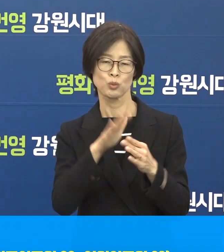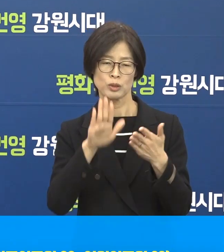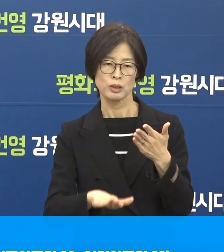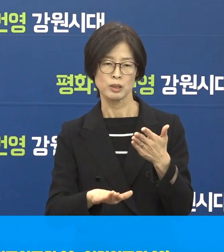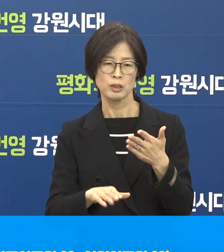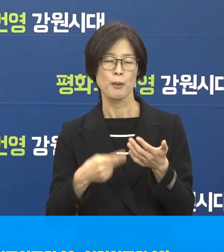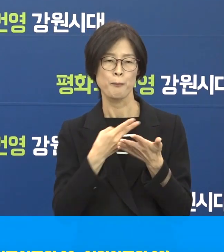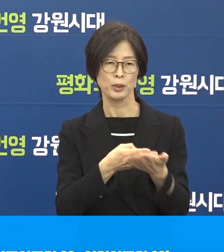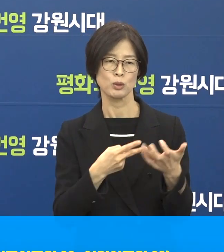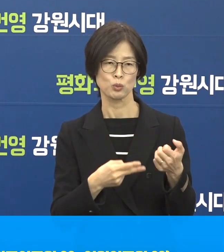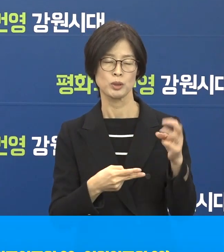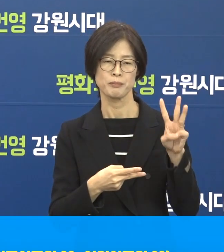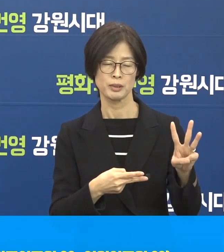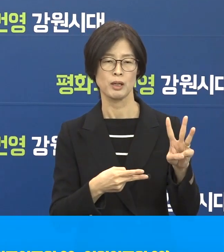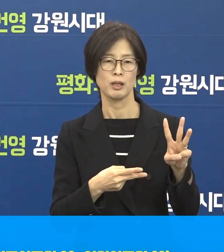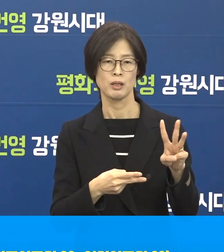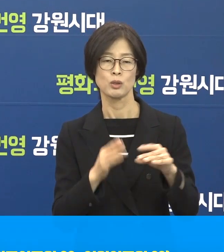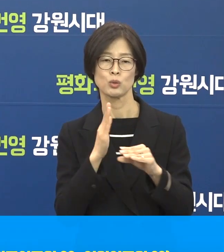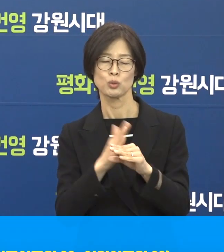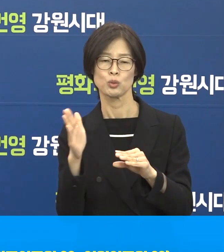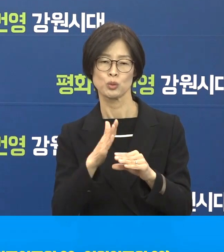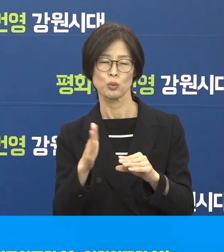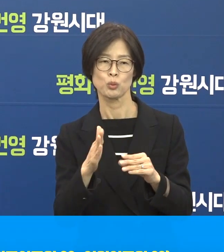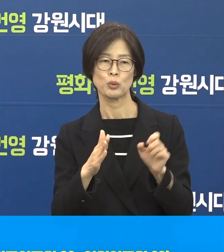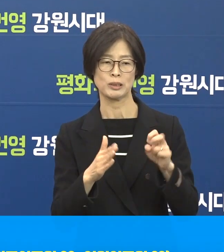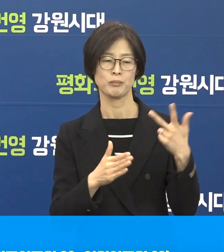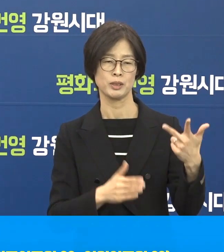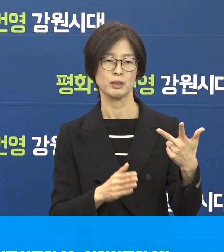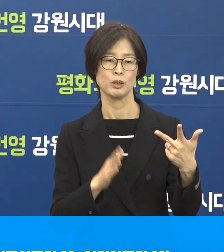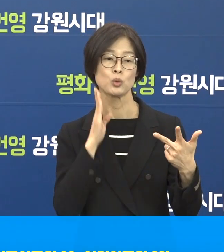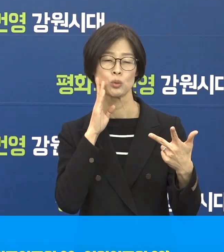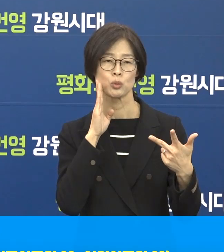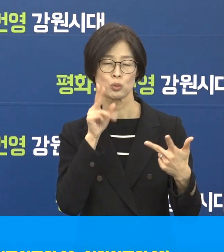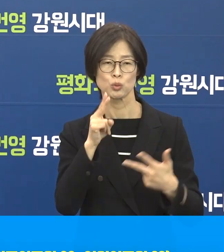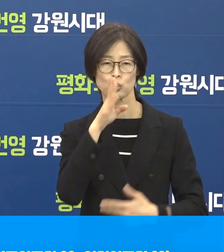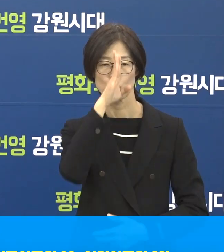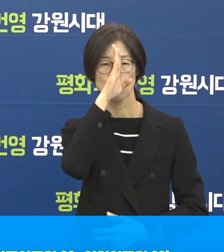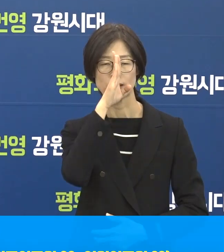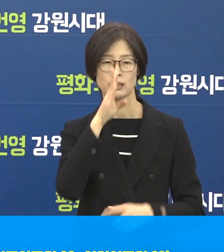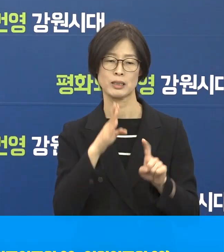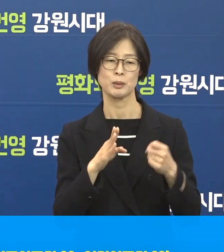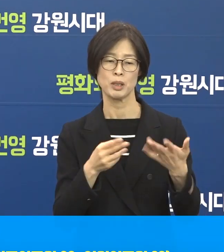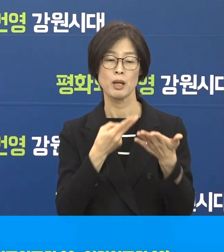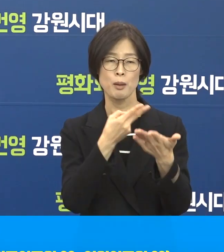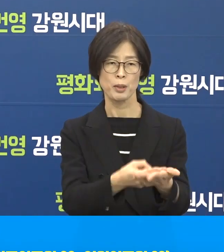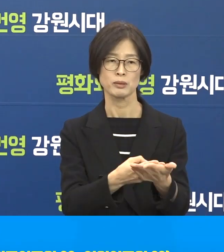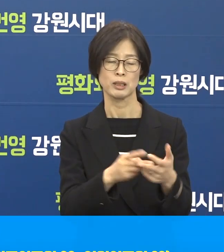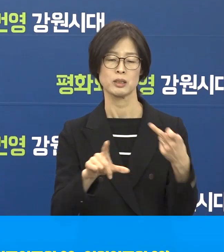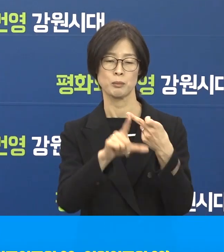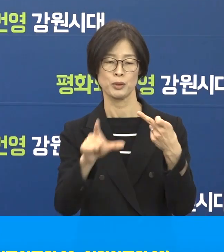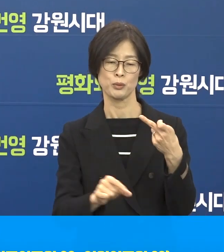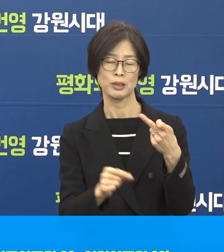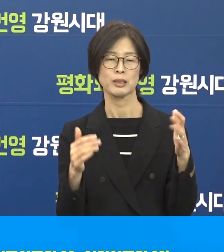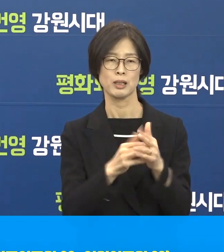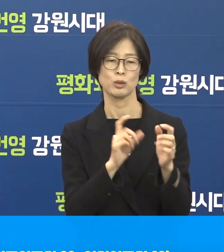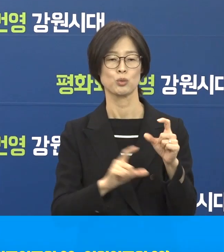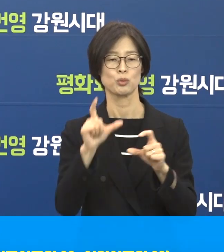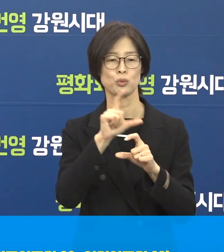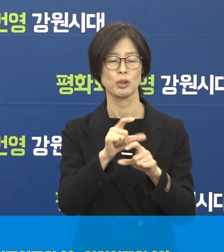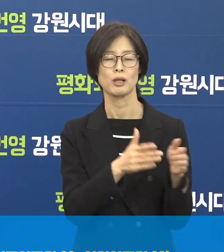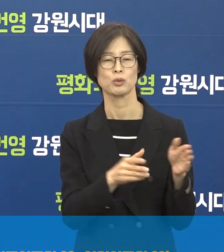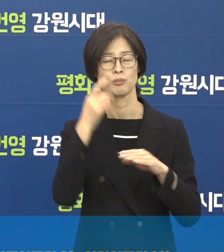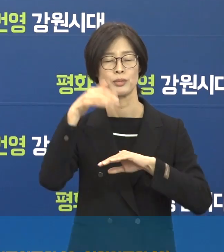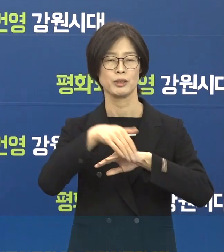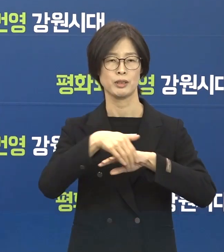93병상, 준중 환자 27병상, 중환자 11병상을 12월까지 추가로 확보할